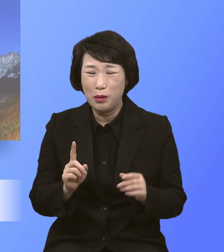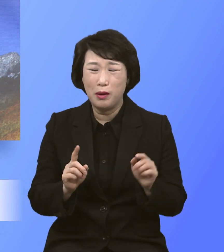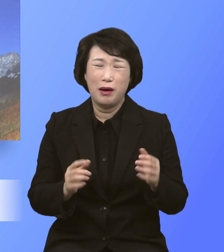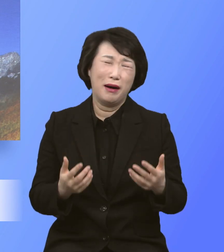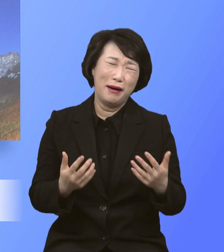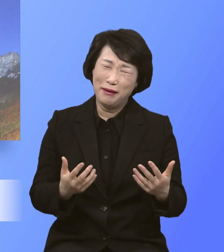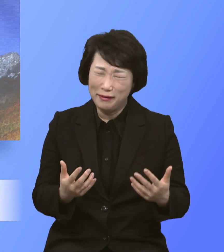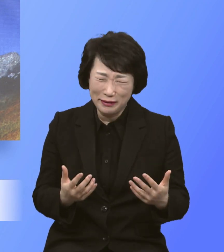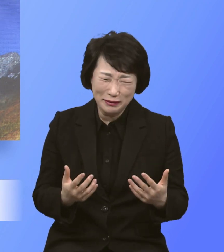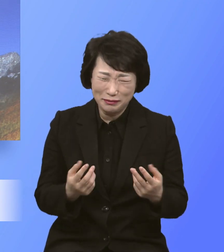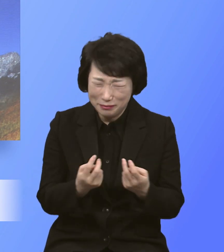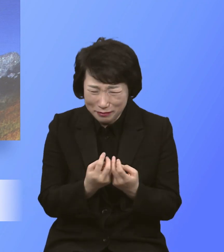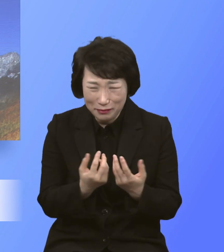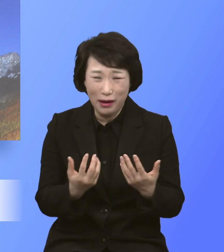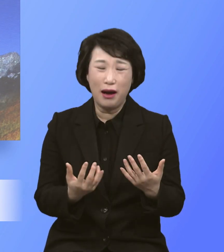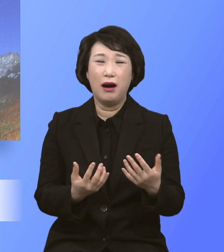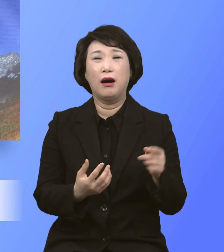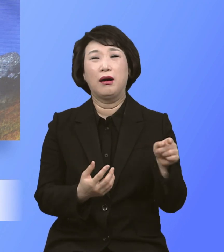어떻게 할 수가 없어요.